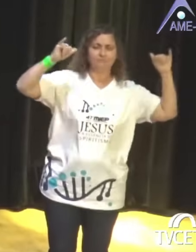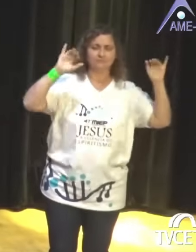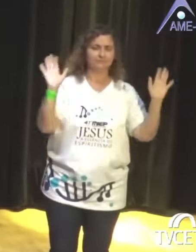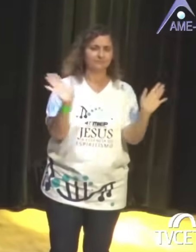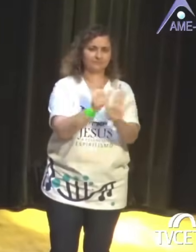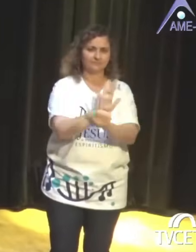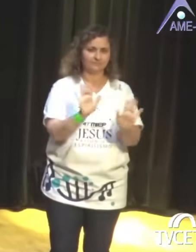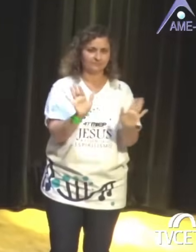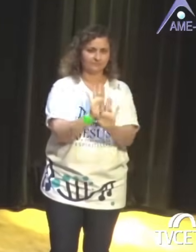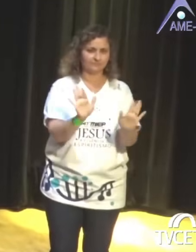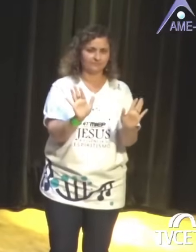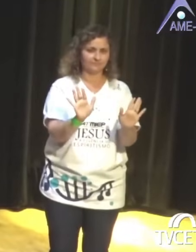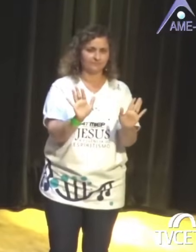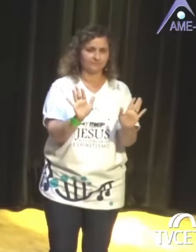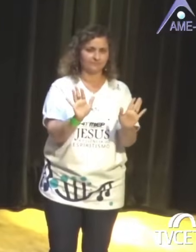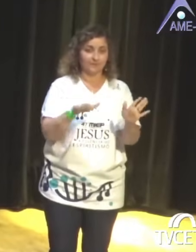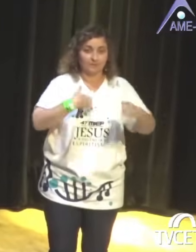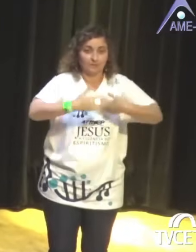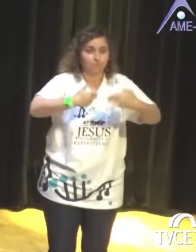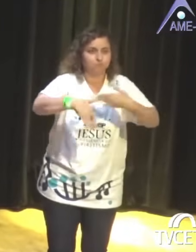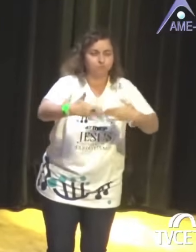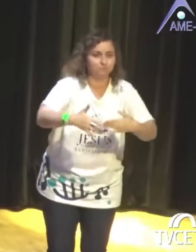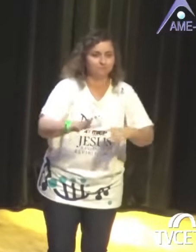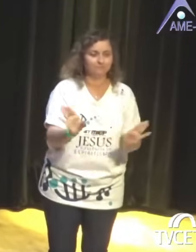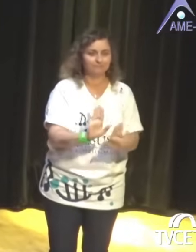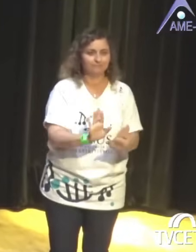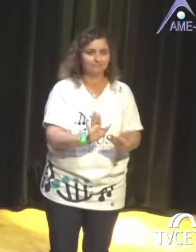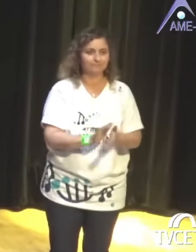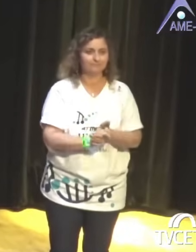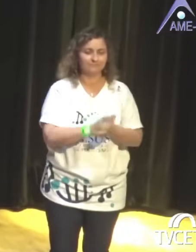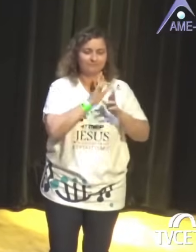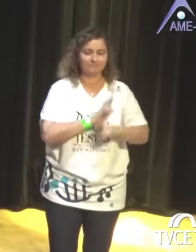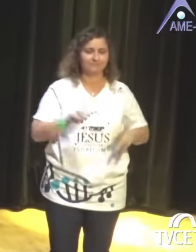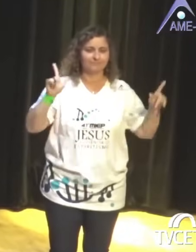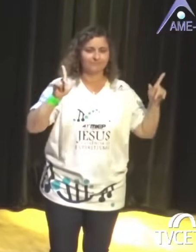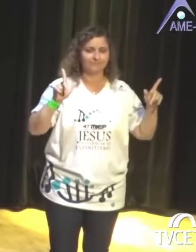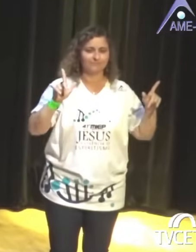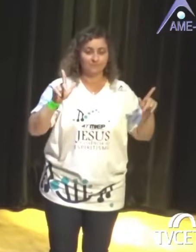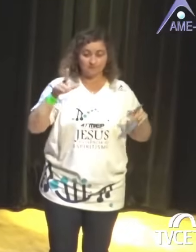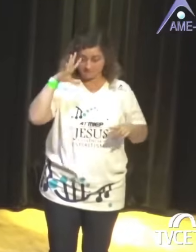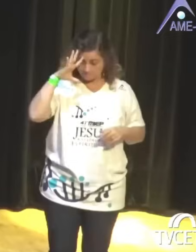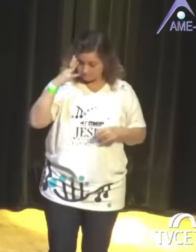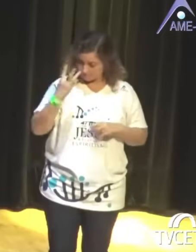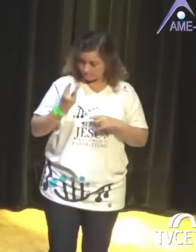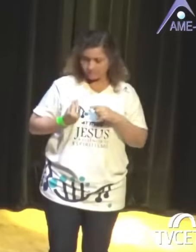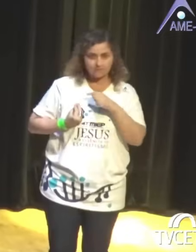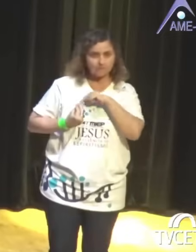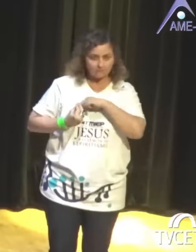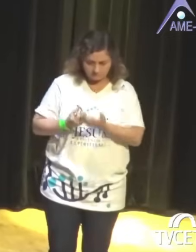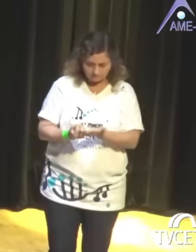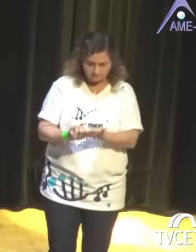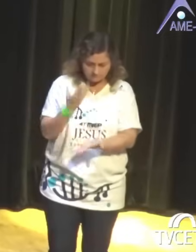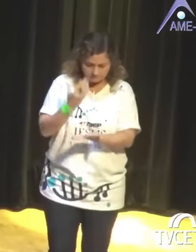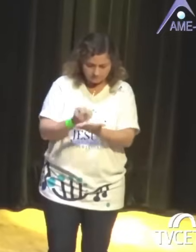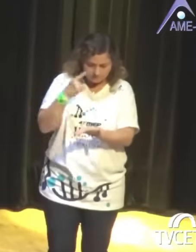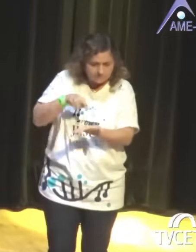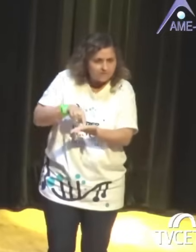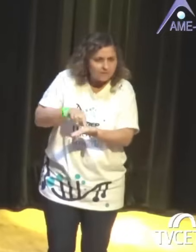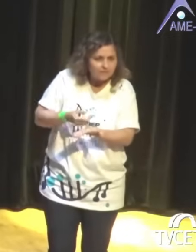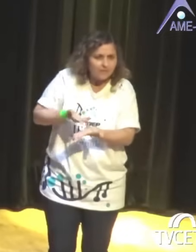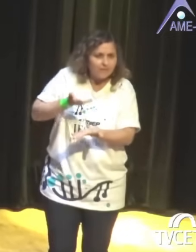Fumaça sai derrubando tudo o TR espírito é um foguete futil um Sutil